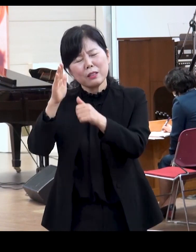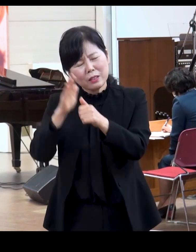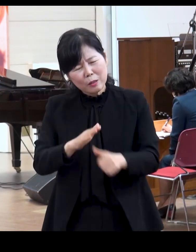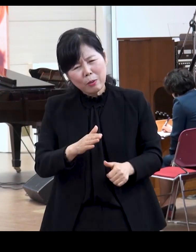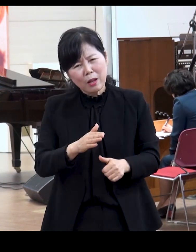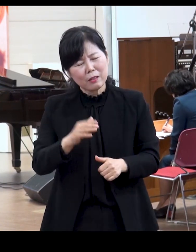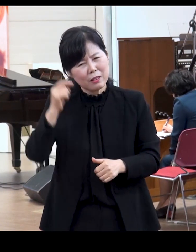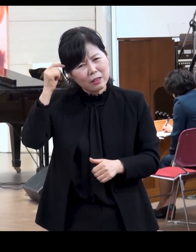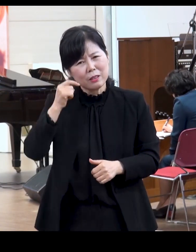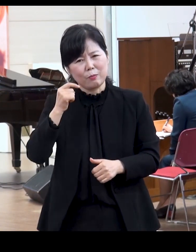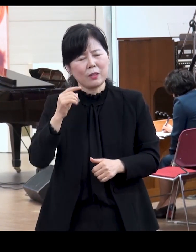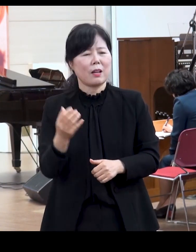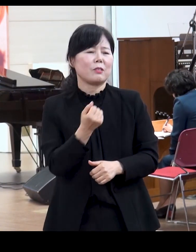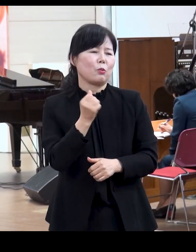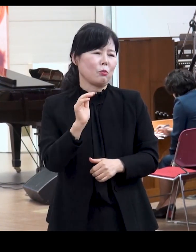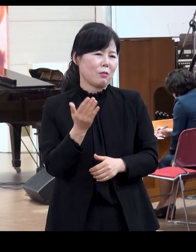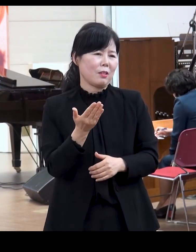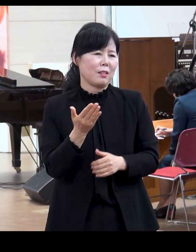거예요.